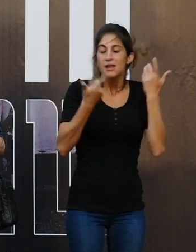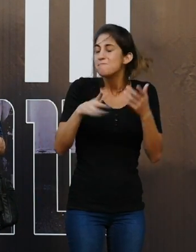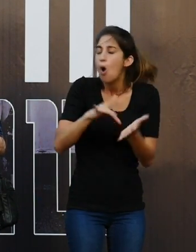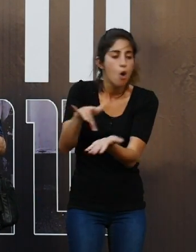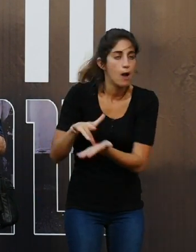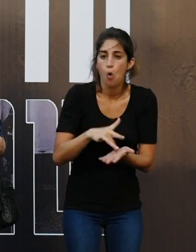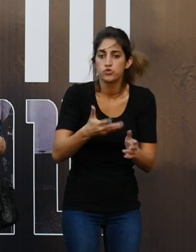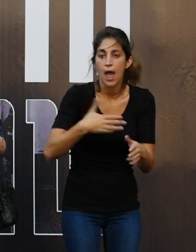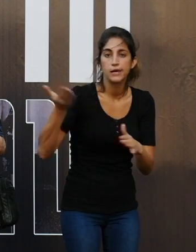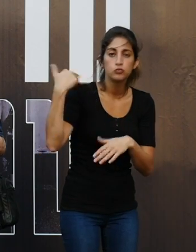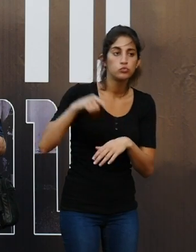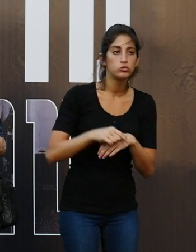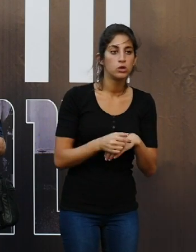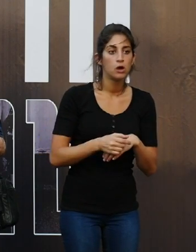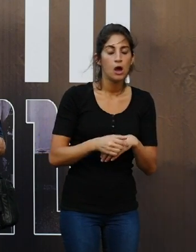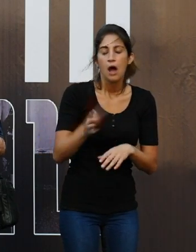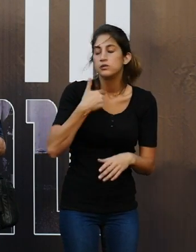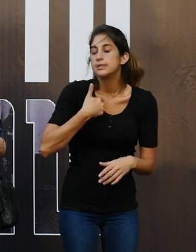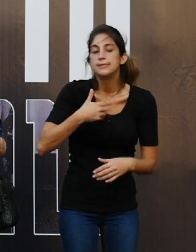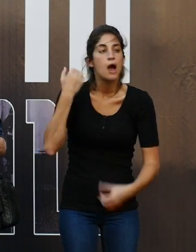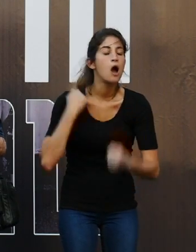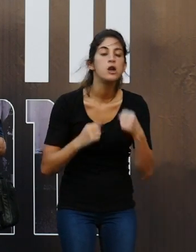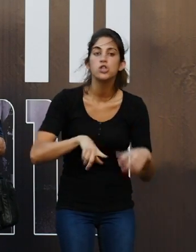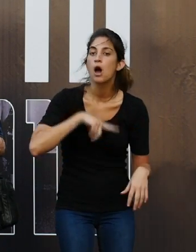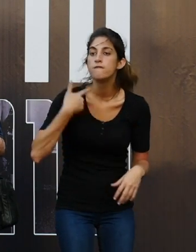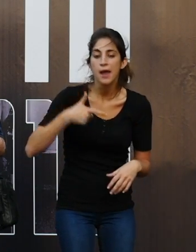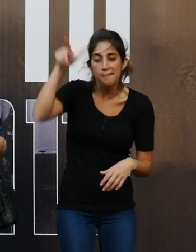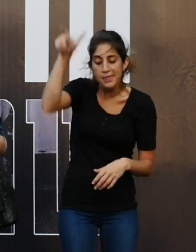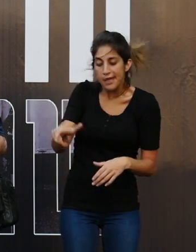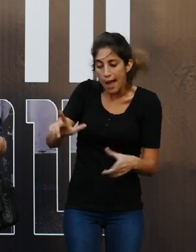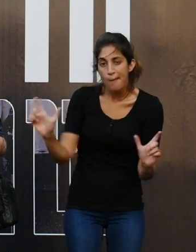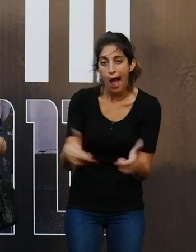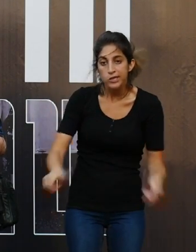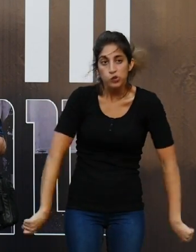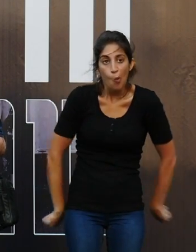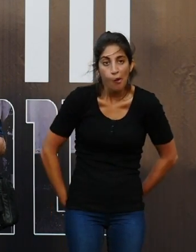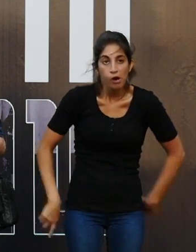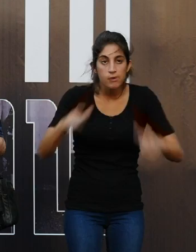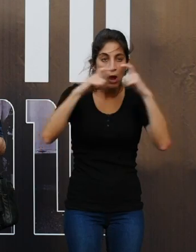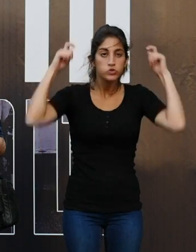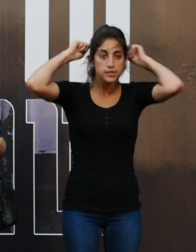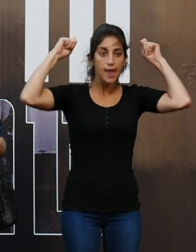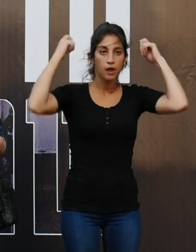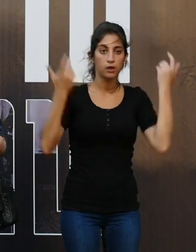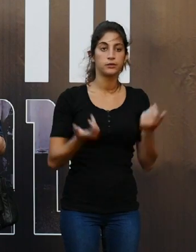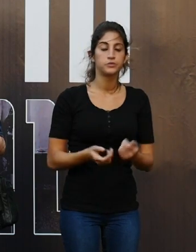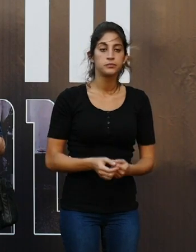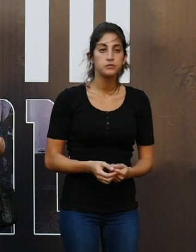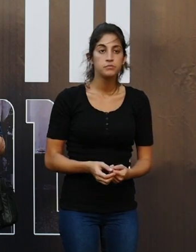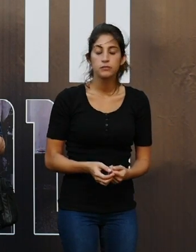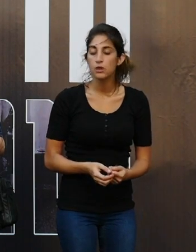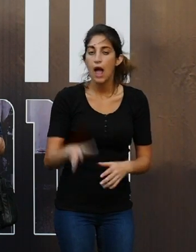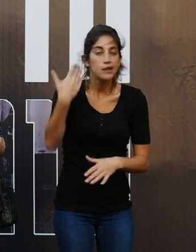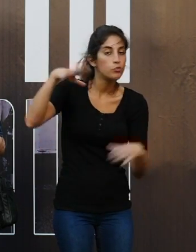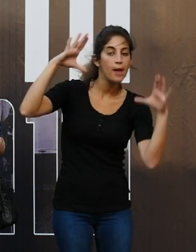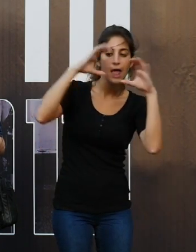שהיינו. הייתה לי קשה החוויה של להוביל בן אדם עזוק ומכוסה בעיניים. היינו